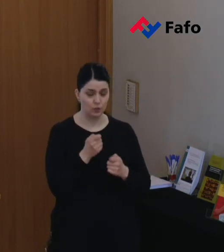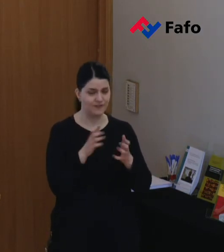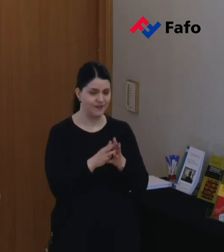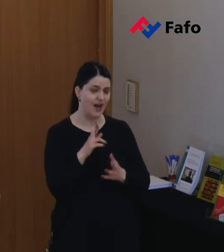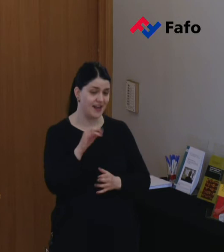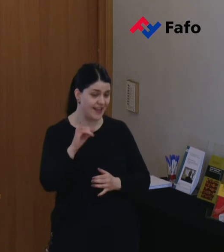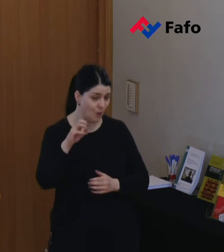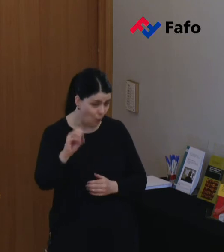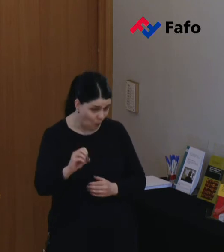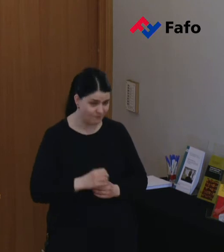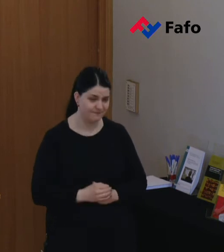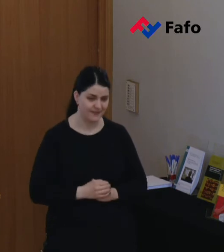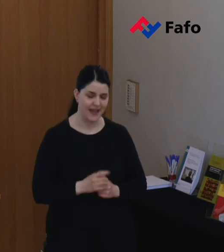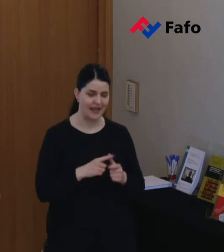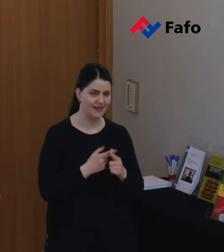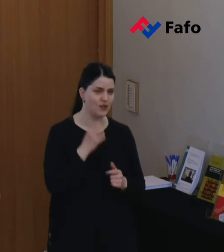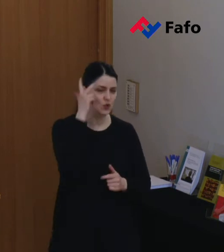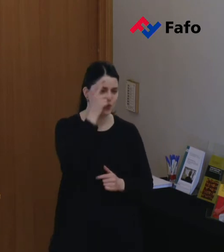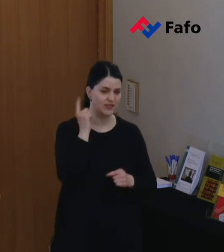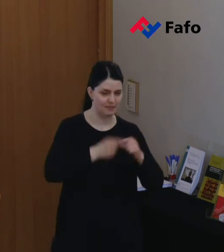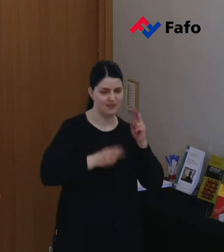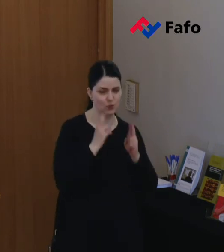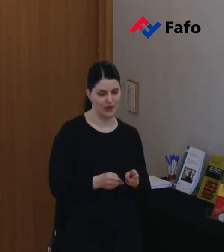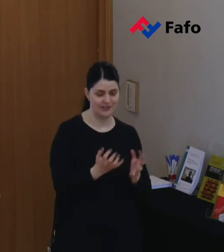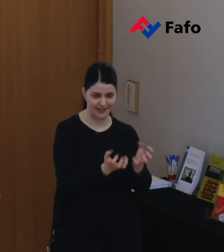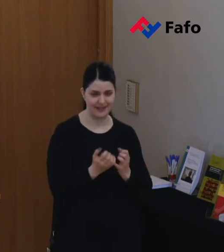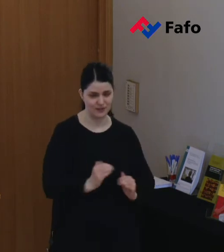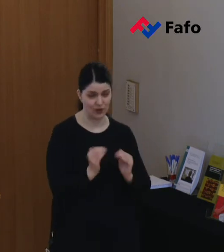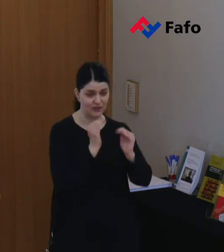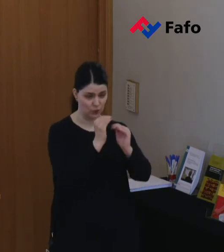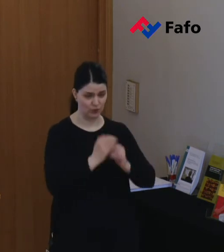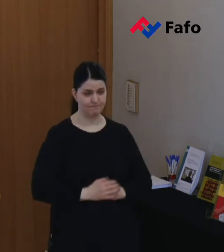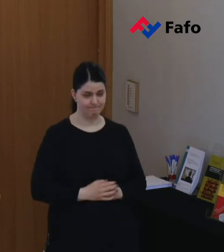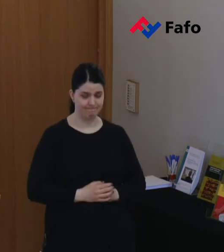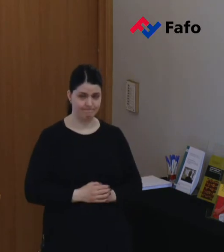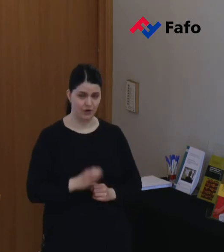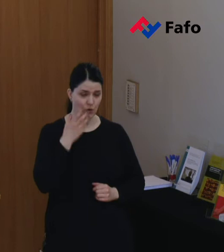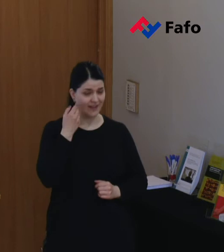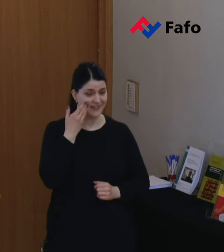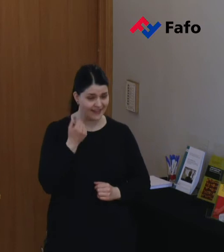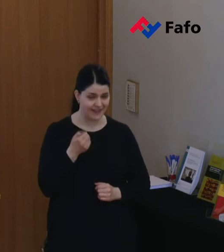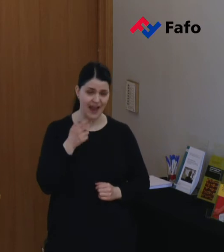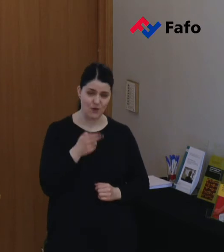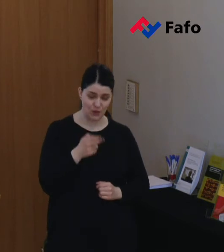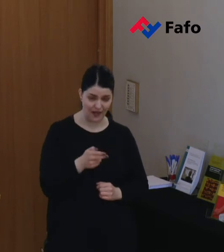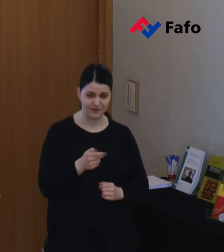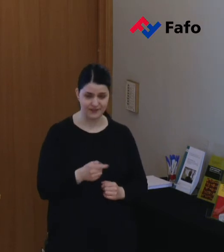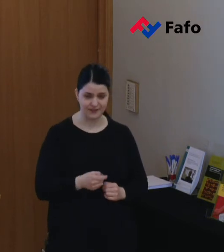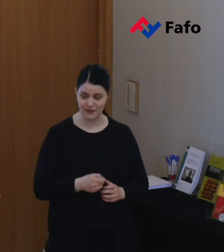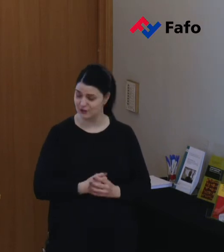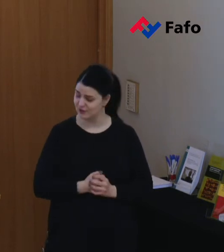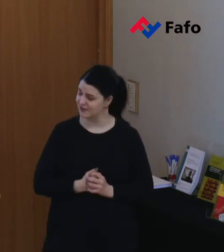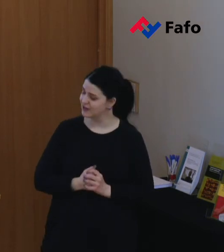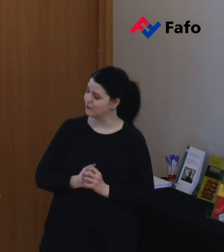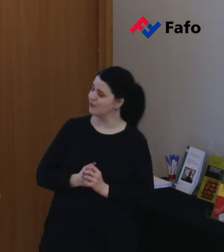eller Rusmisbrukernes interesseorganisasjon. Katrine Haugland Martinsen, FO, og leder for Profesjonsrådet